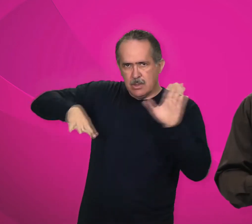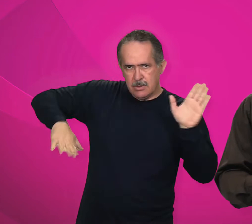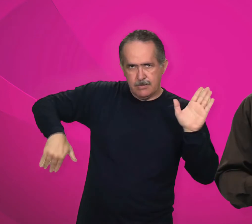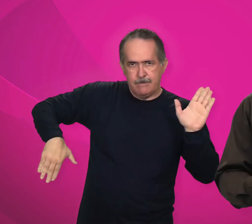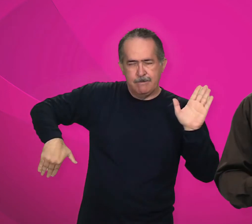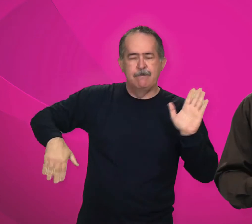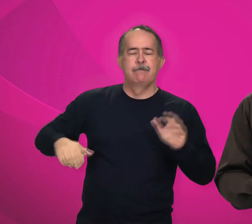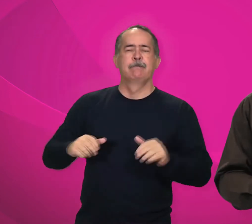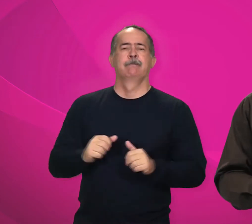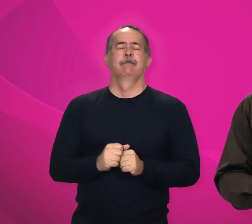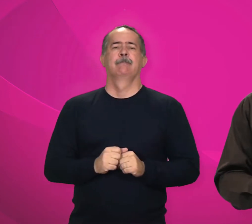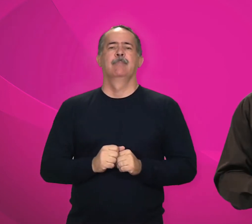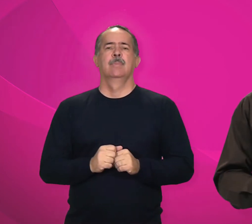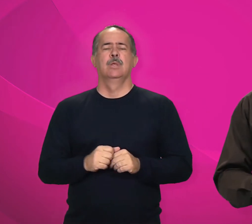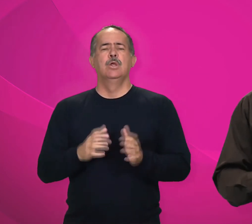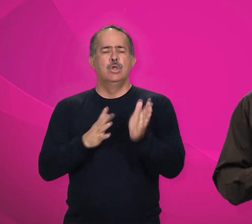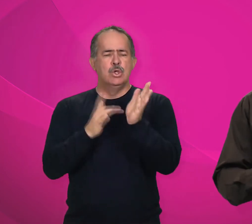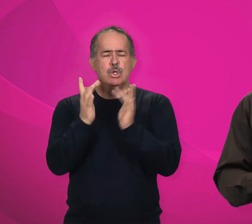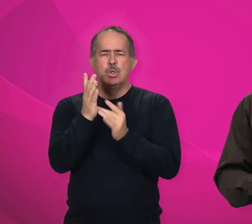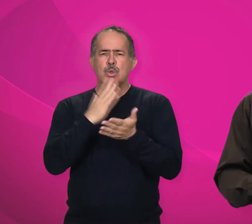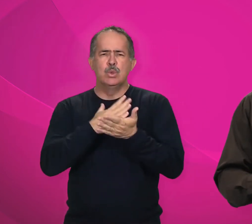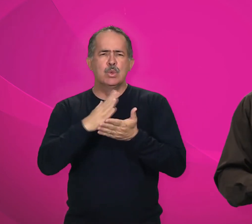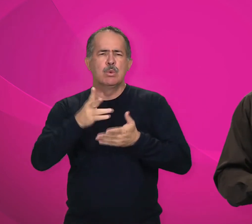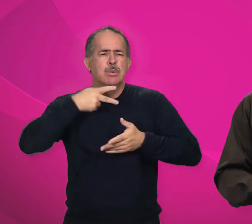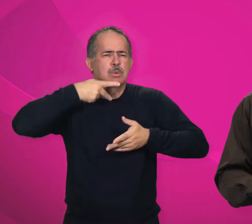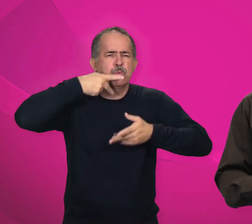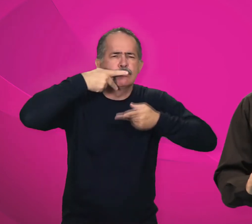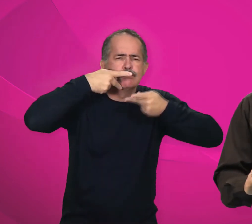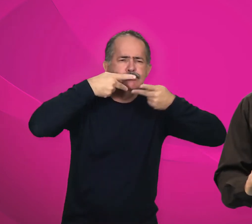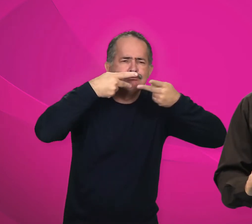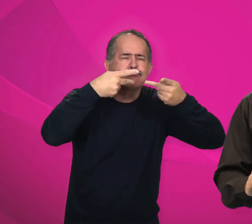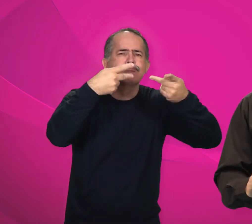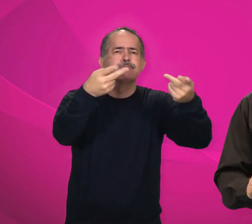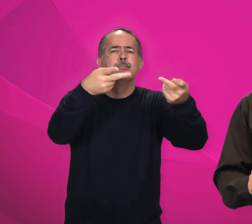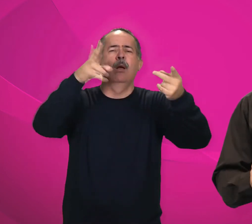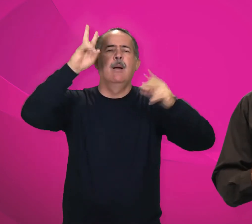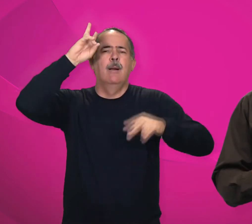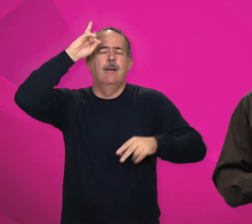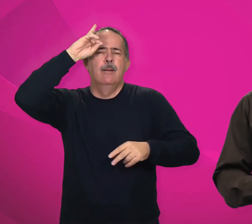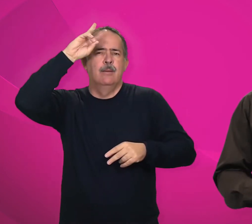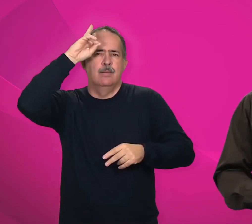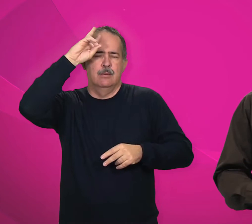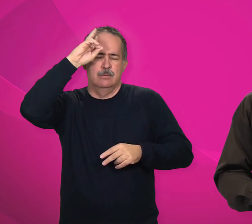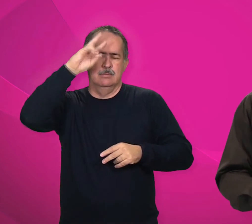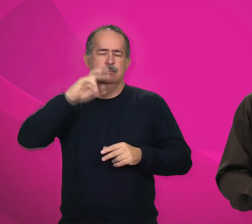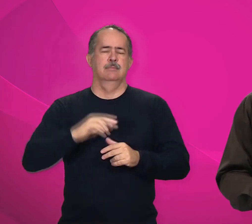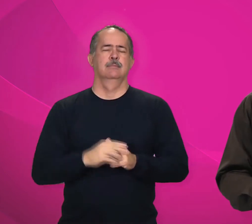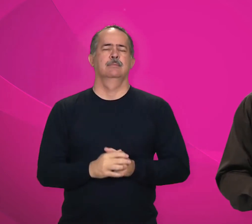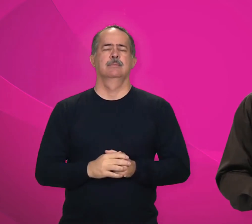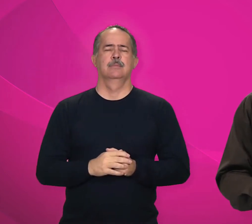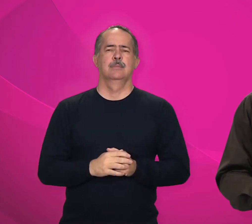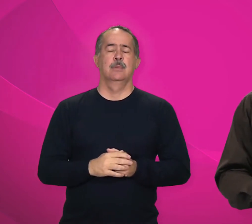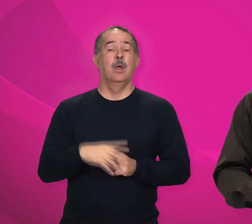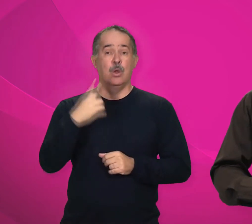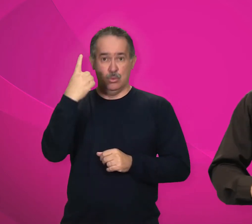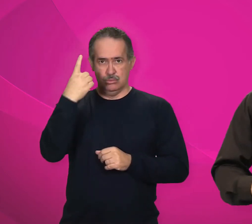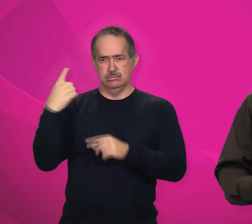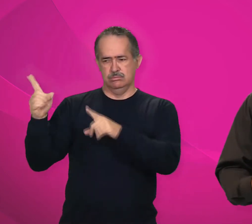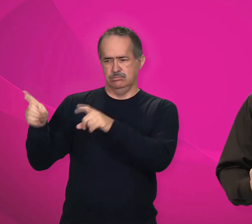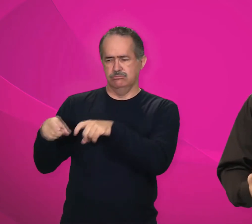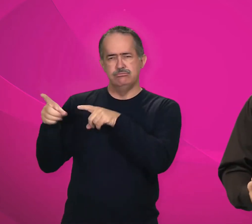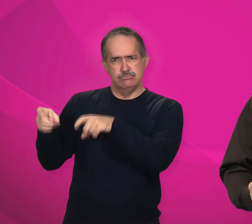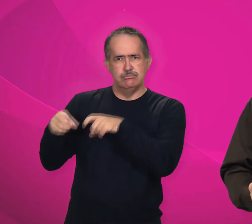pé na praia. E disse-lhes muitas coisas em parábolas.